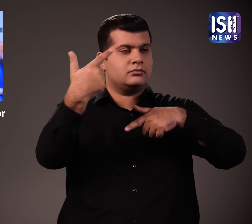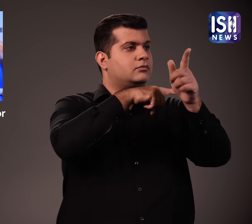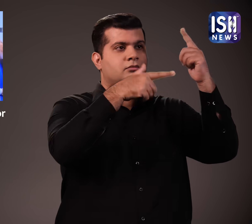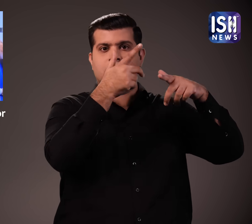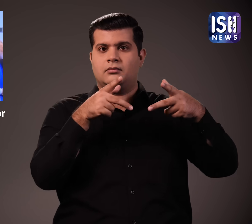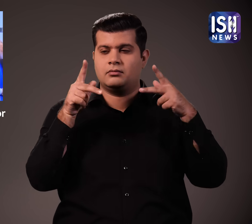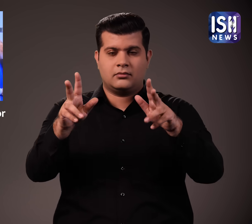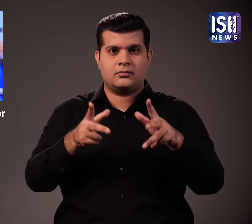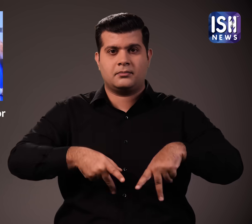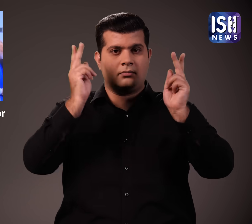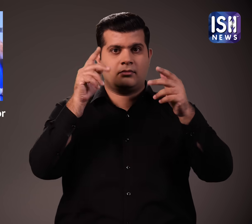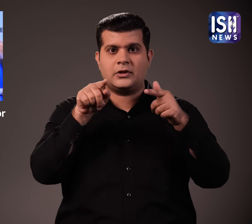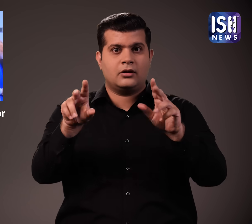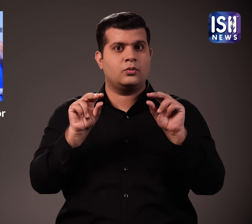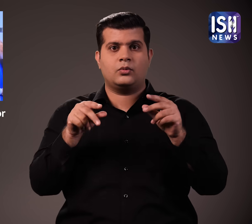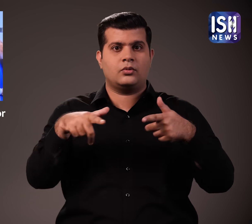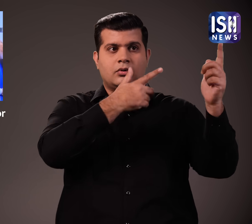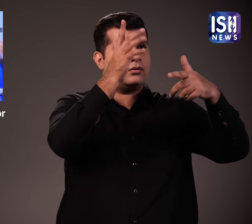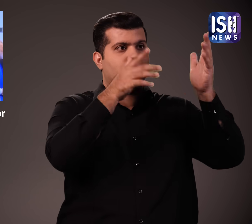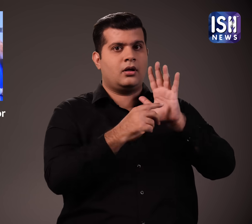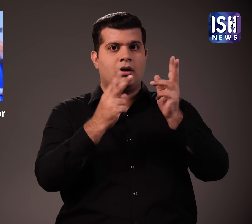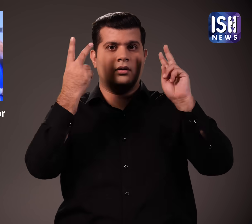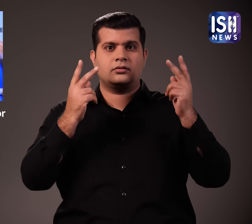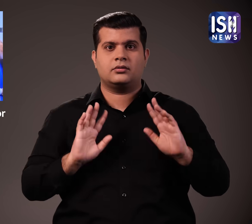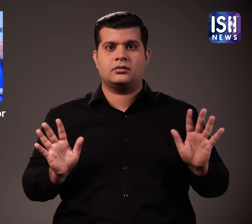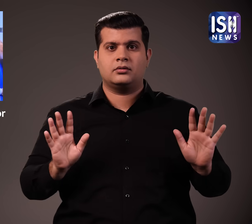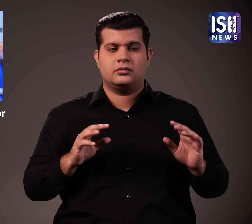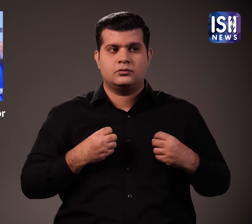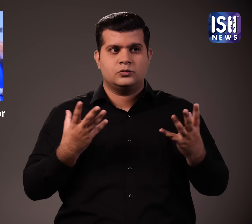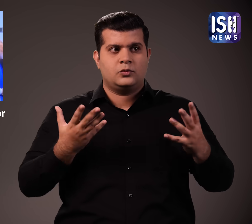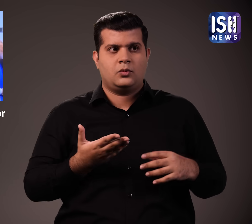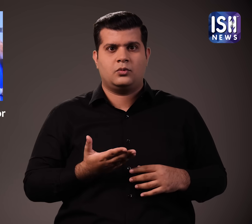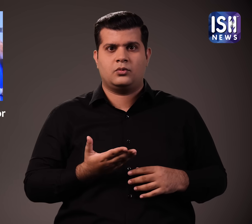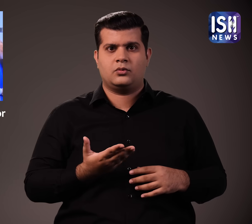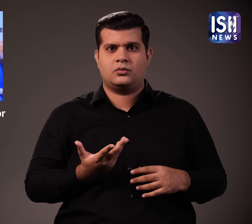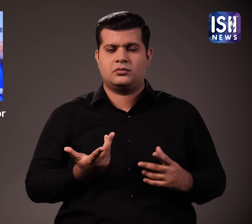उन्होंने इसे संपादित करने के लिए क्या मेरे को किसी और एंगल पर कर दिया हो अश्चरे जनक